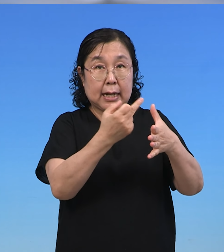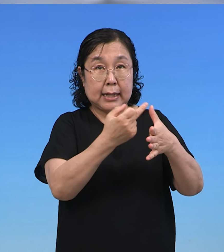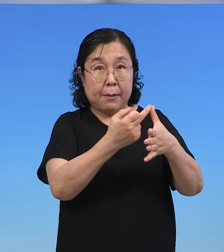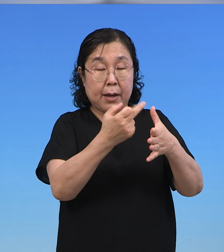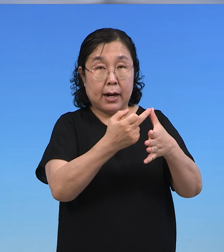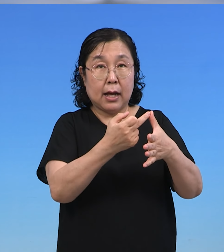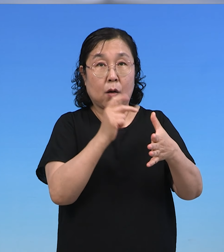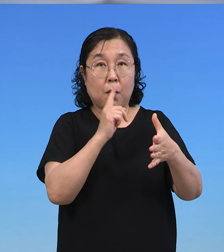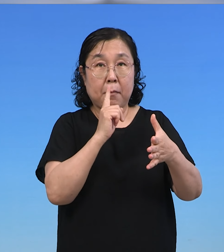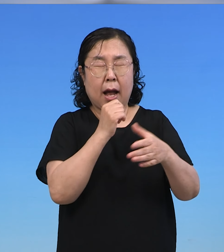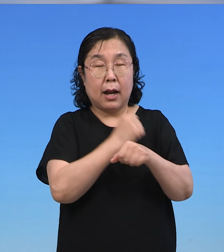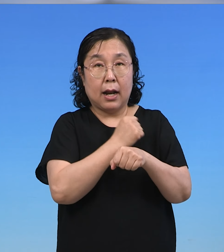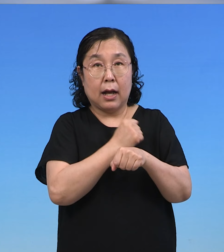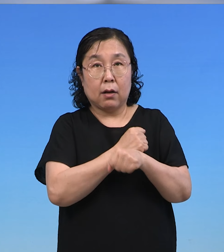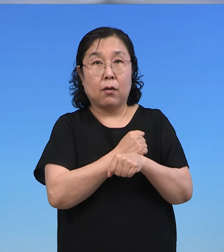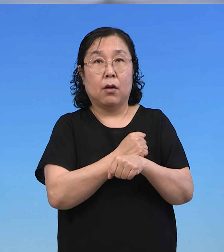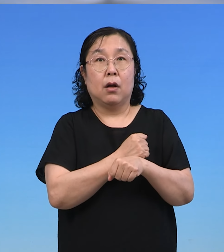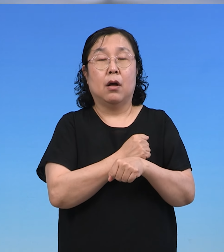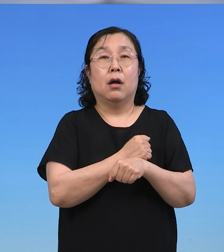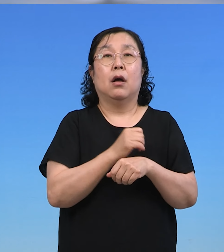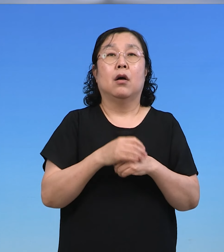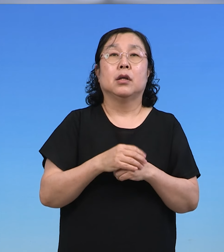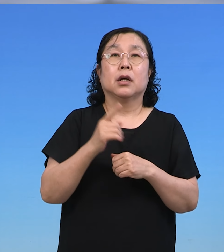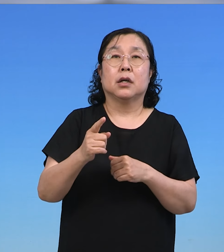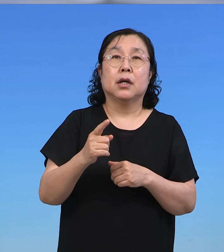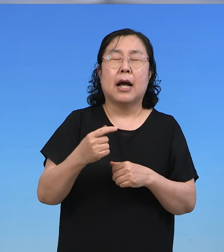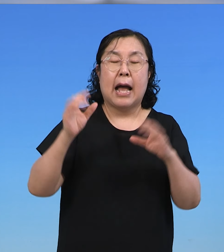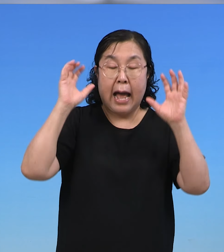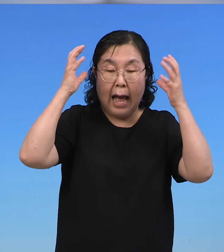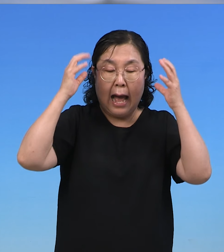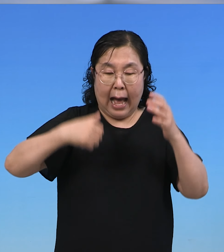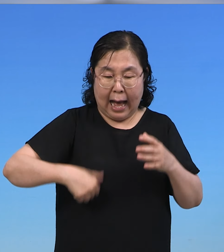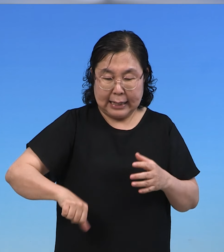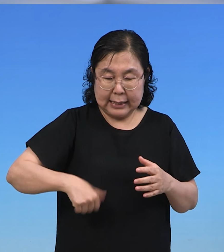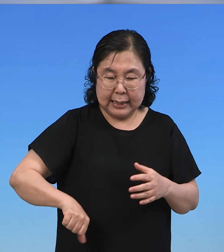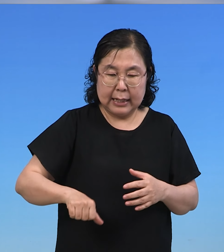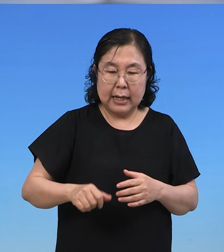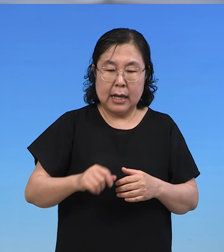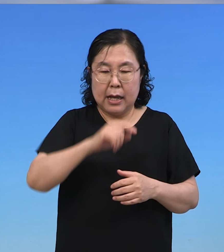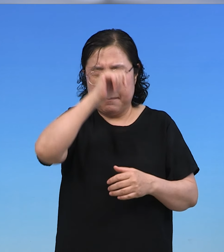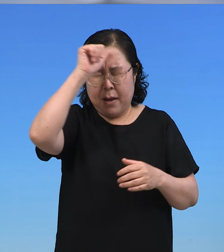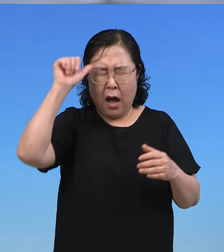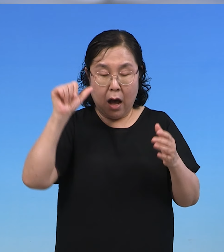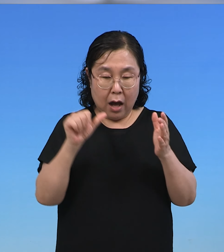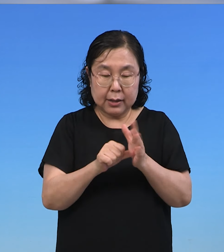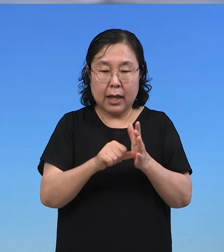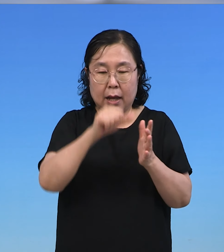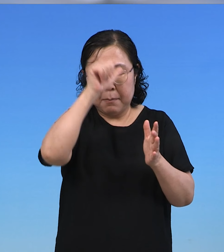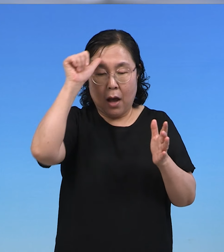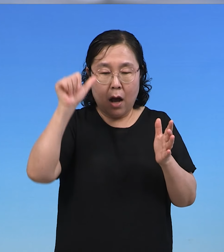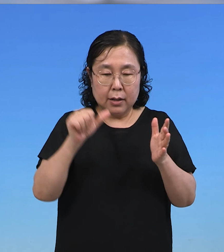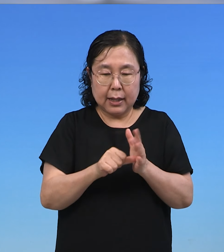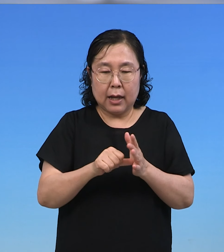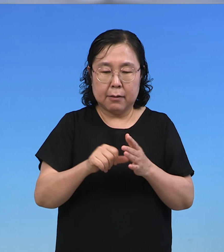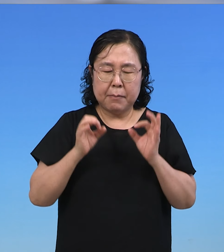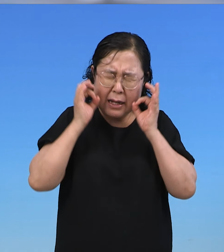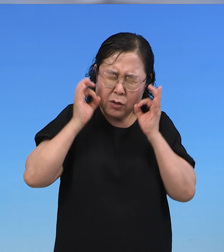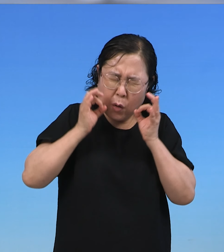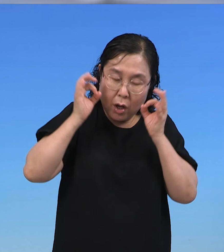그 아들이 어린 아들이 그 부담감으로 평생을 애쓰는 그런 내용의 영화인데요, 제가 TV를 딱 켰을